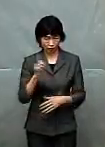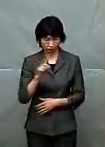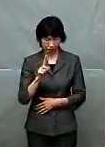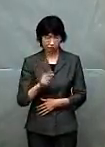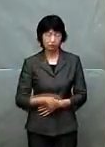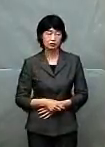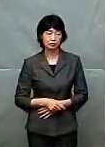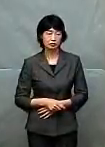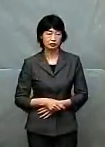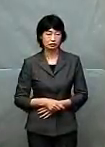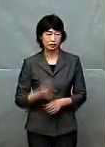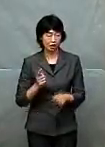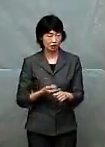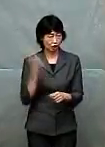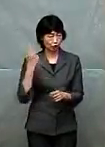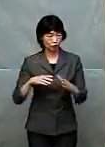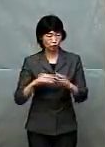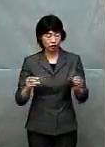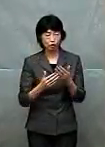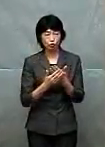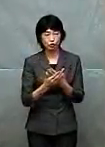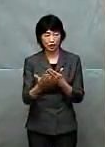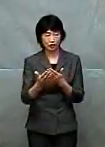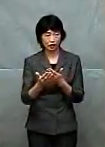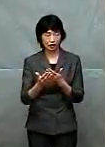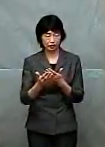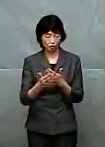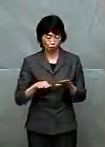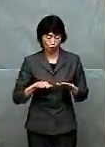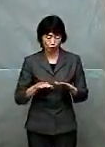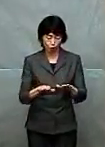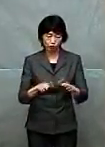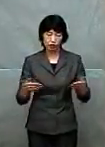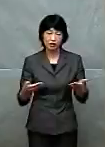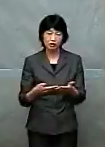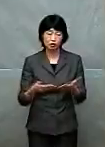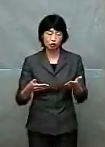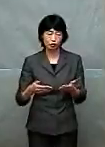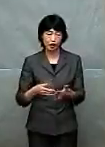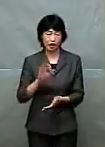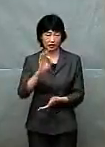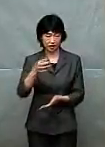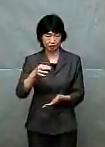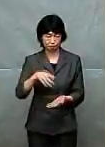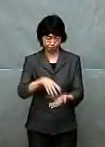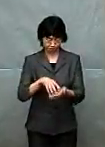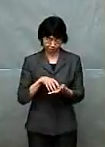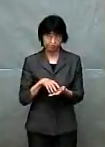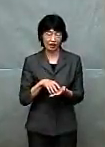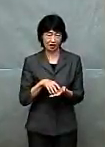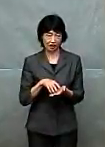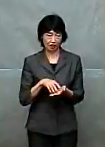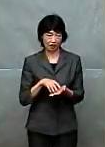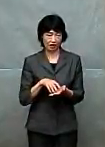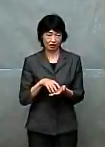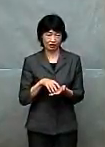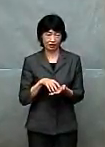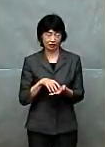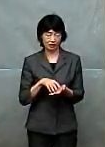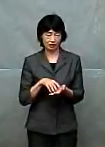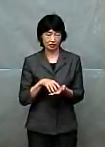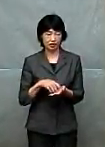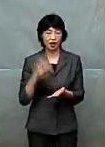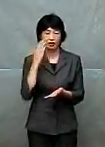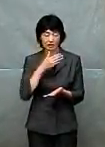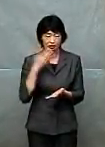の技能五輪全国大会の要塞職種で金賞を受賞した佐藤繊維株